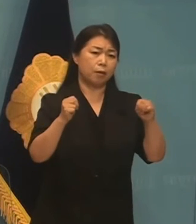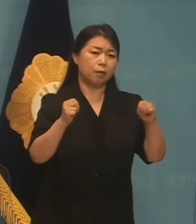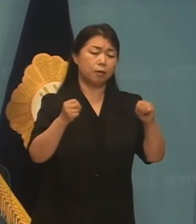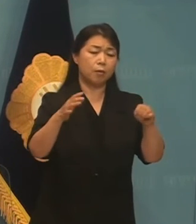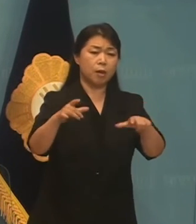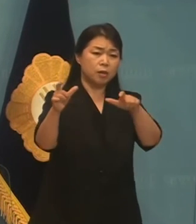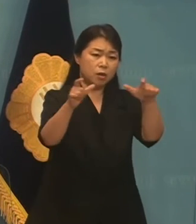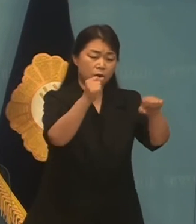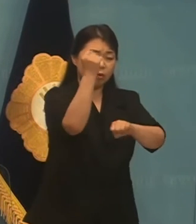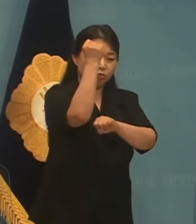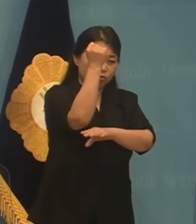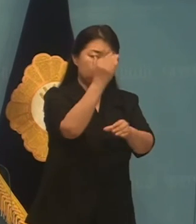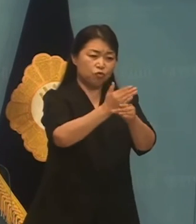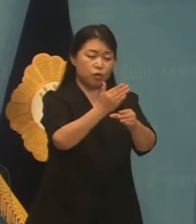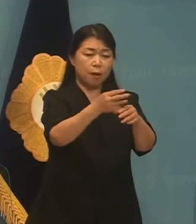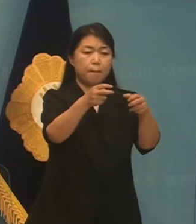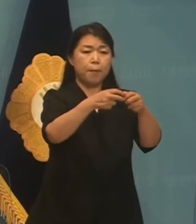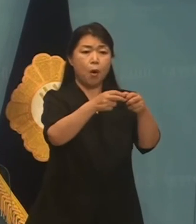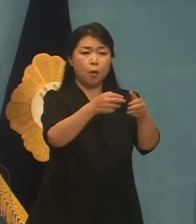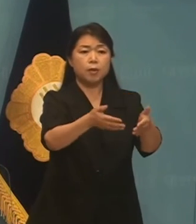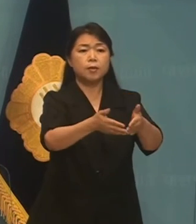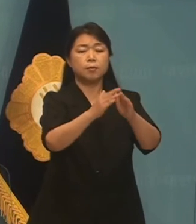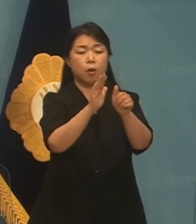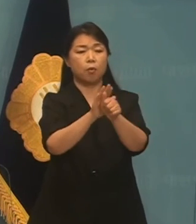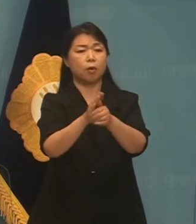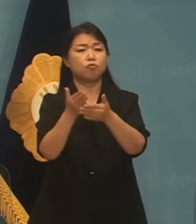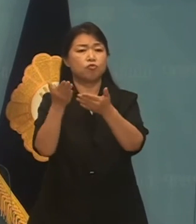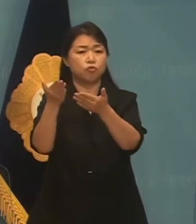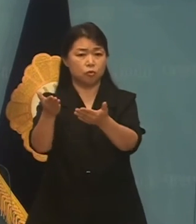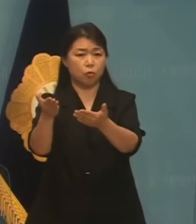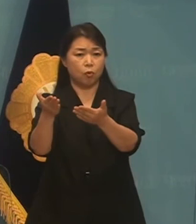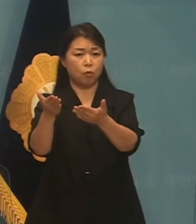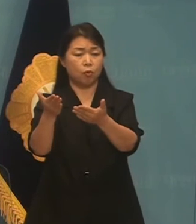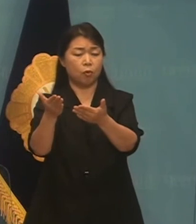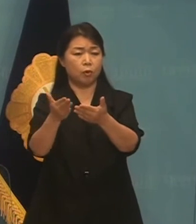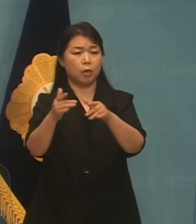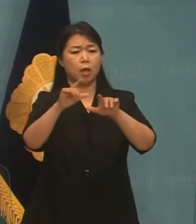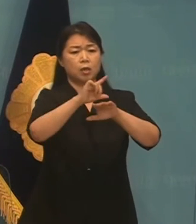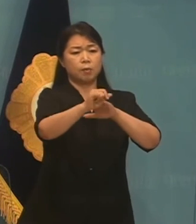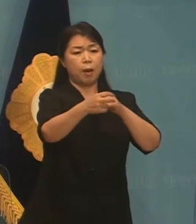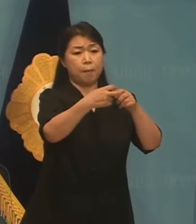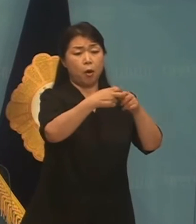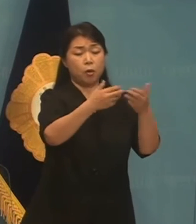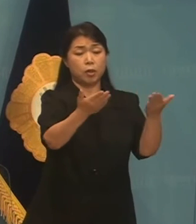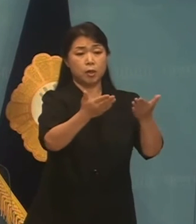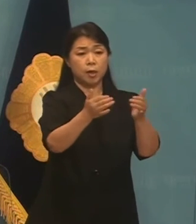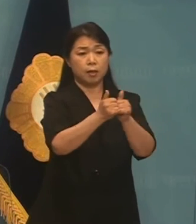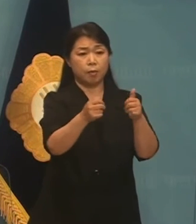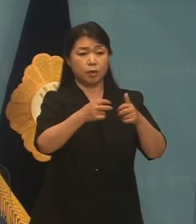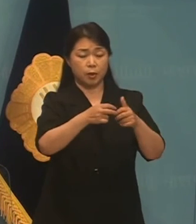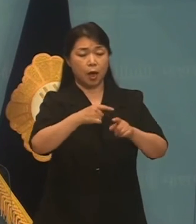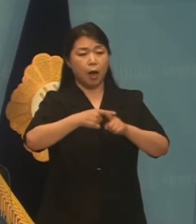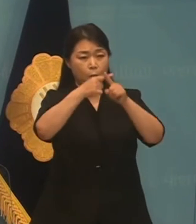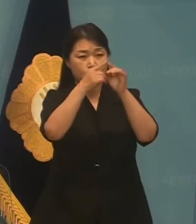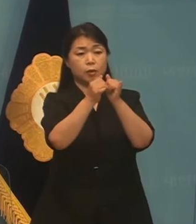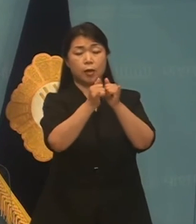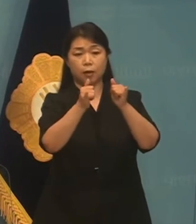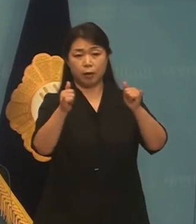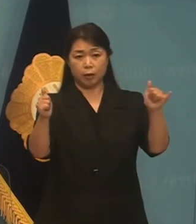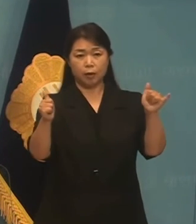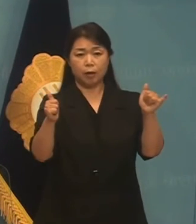지역별 거점 병원을 집중 지원 육성하고 지방 병원에서 근무하는 의사와